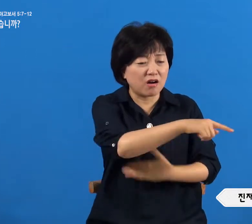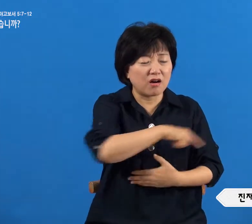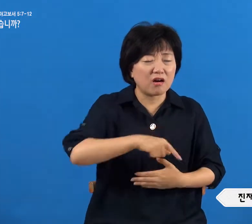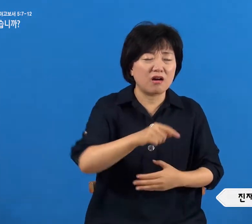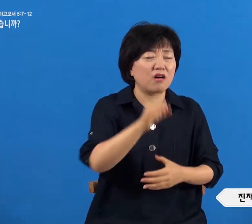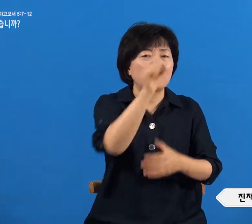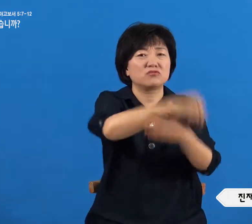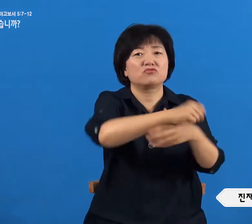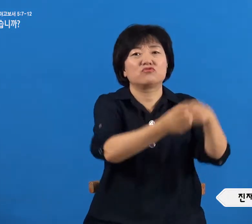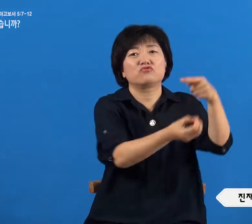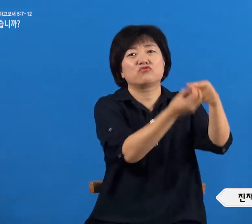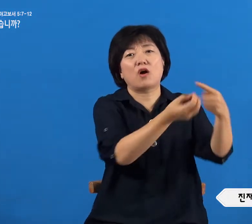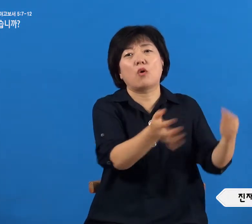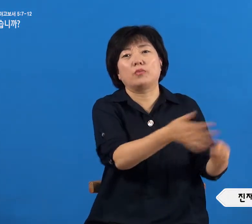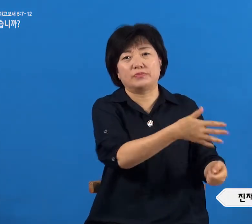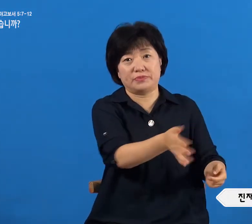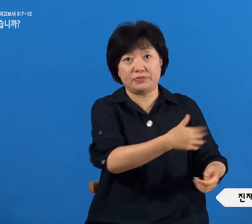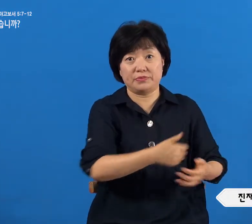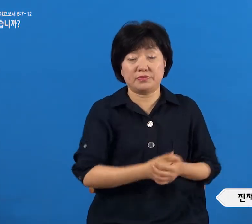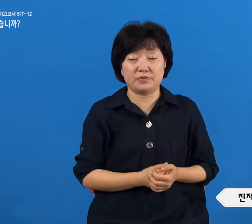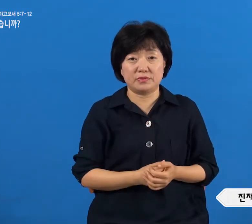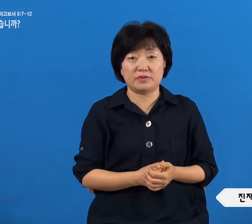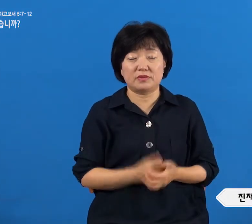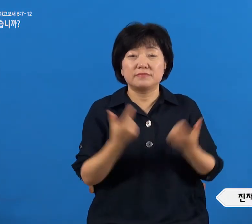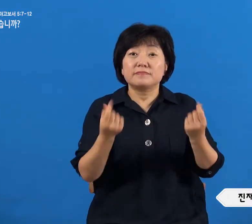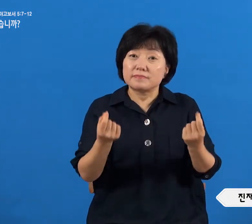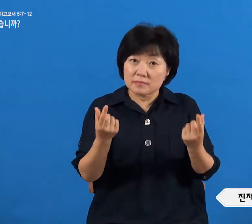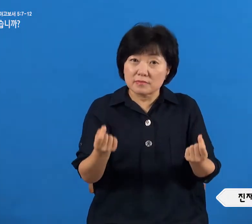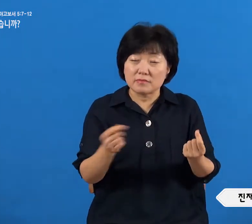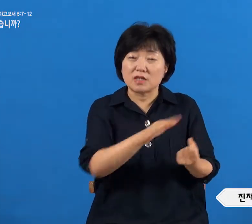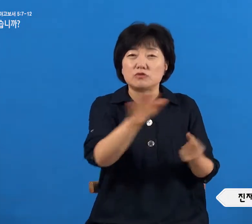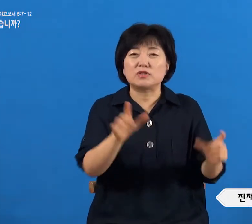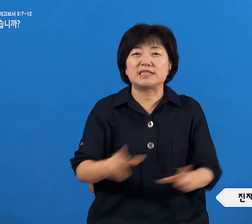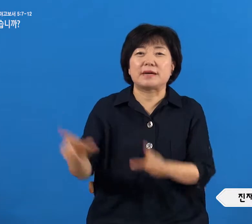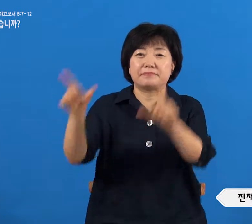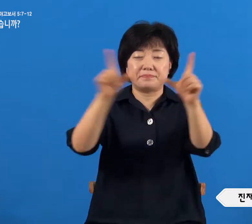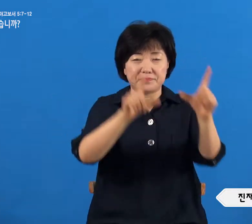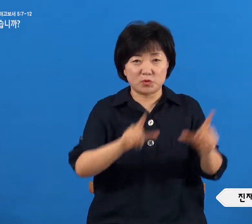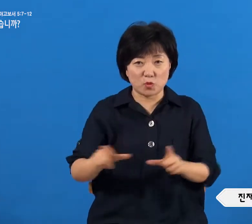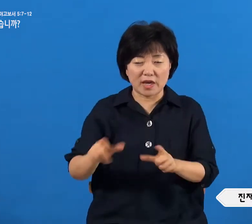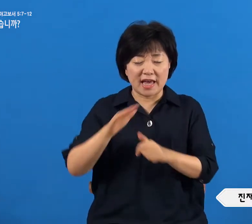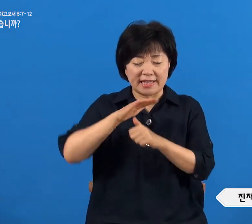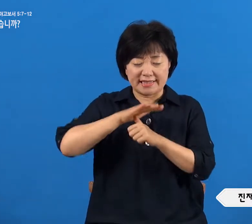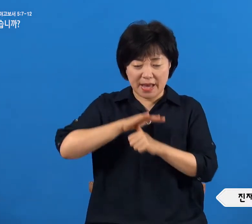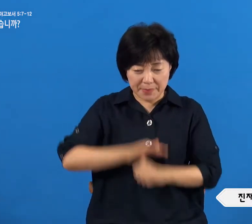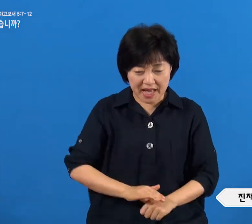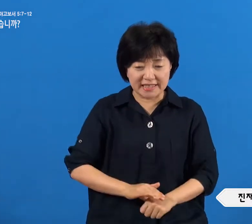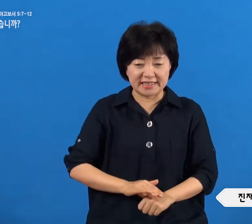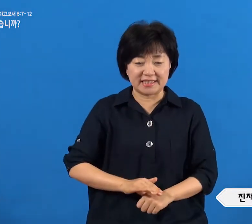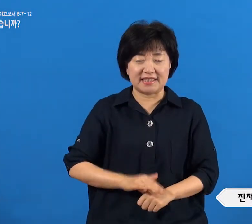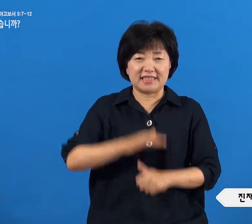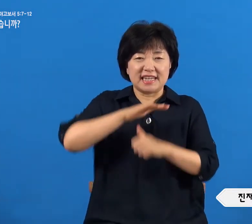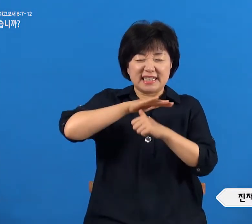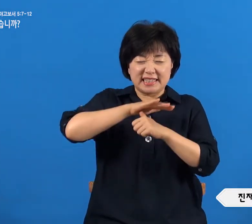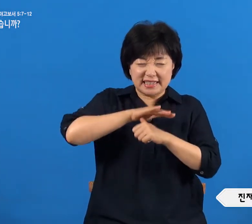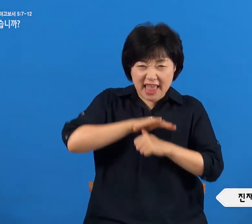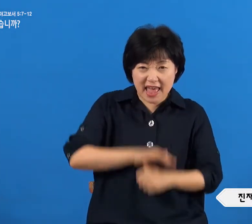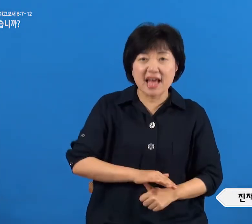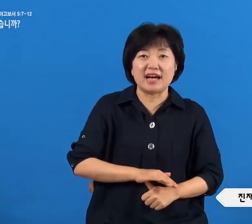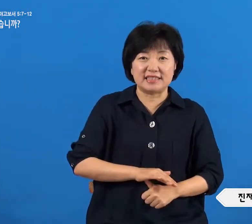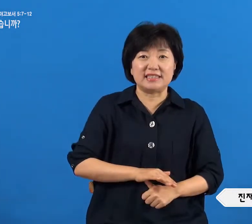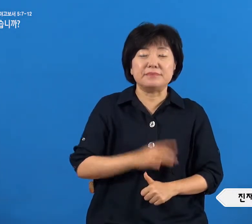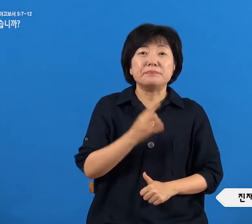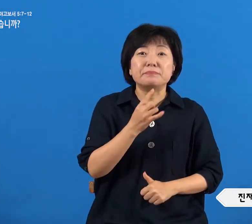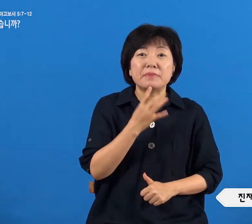여러분과 저에게 그렇게 말씀하고 있습니다. 우리 삶 가운데 참아야지,